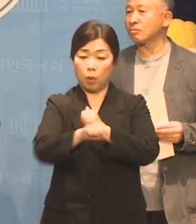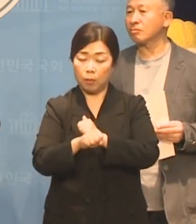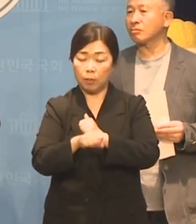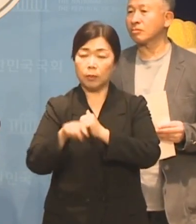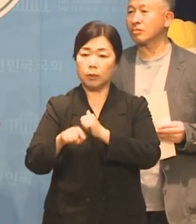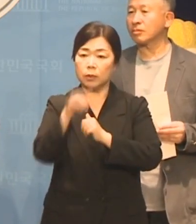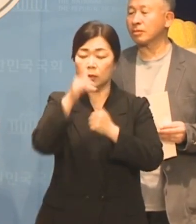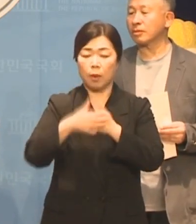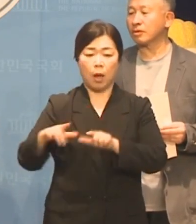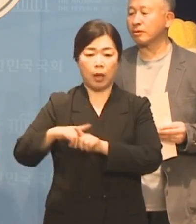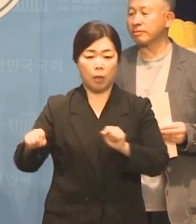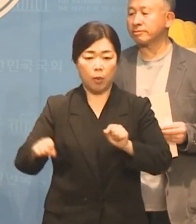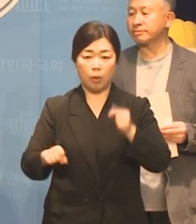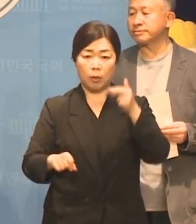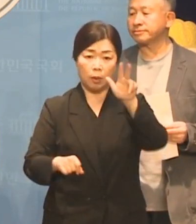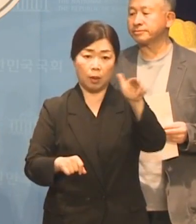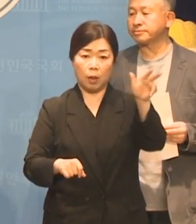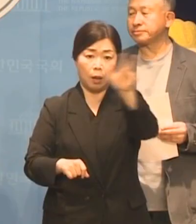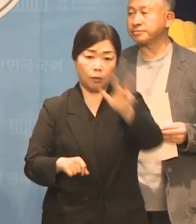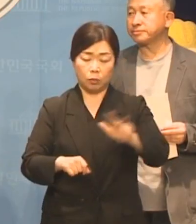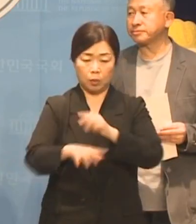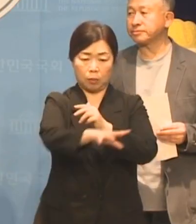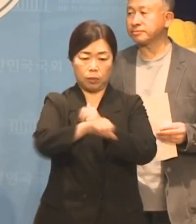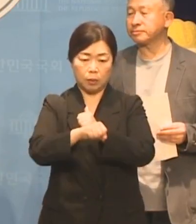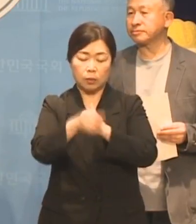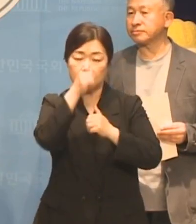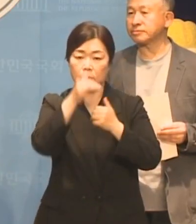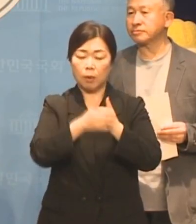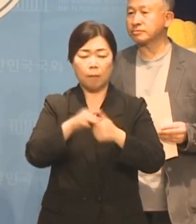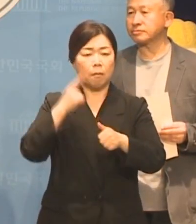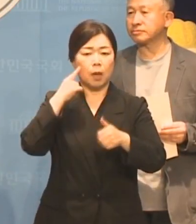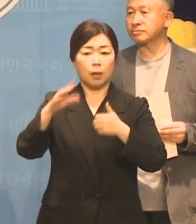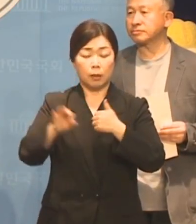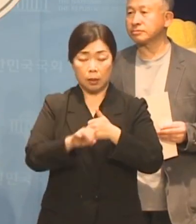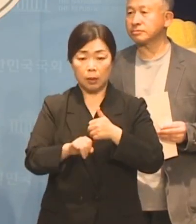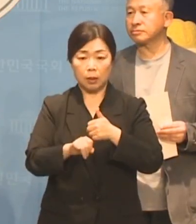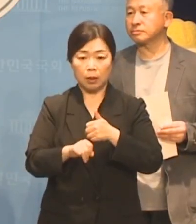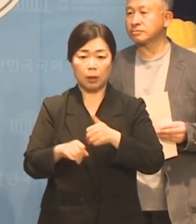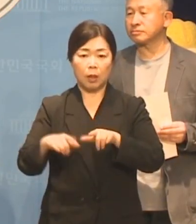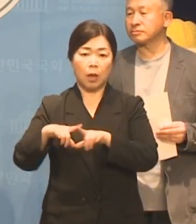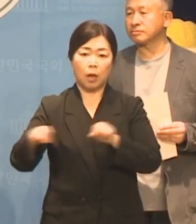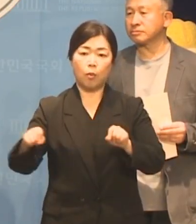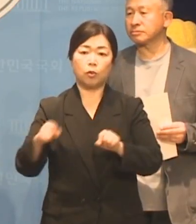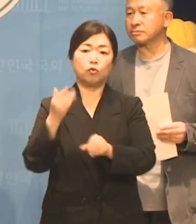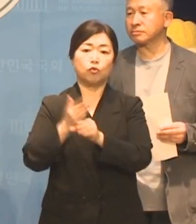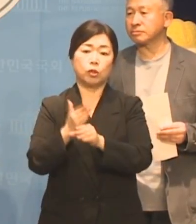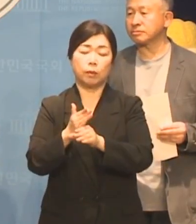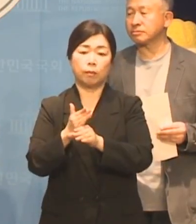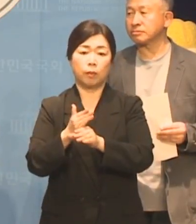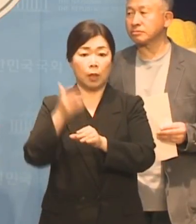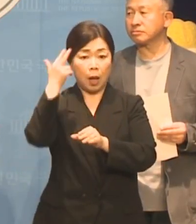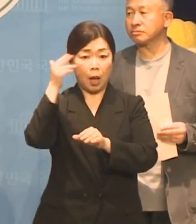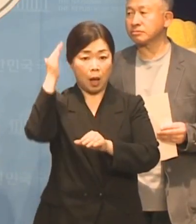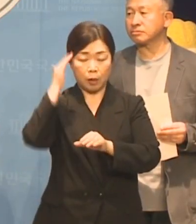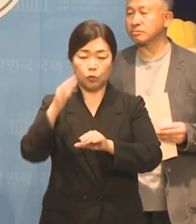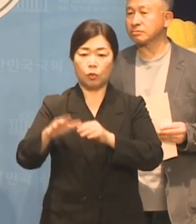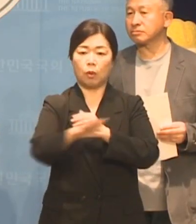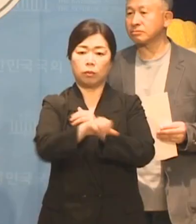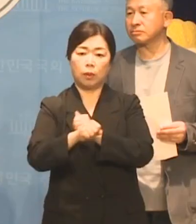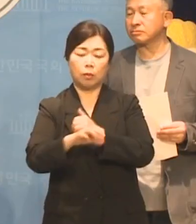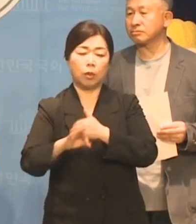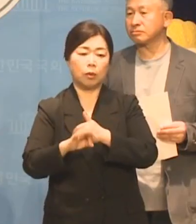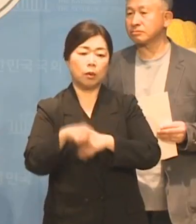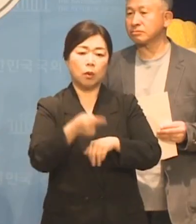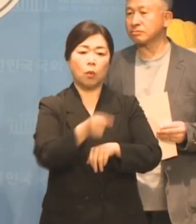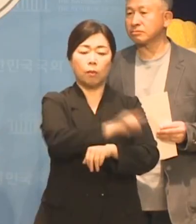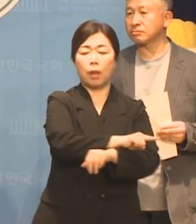시작하고 또한 미래의 어느 시점에 대만 유사 상황이 만일 발생할 수 있는 것이라면 지금 우리는